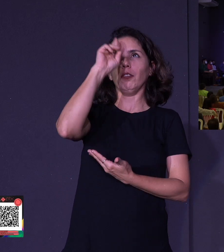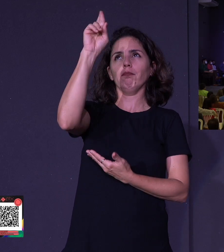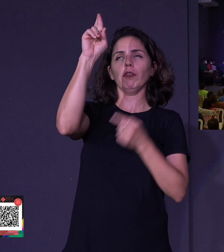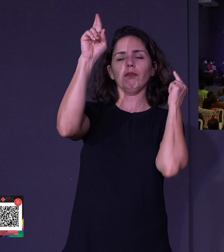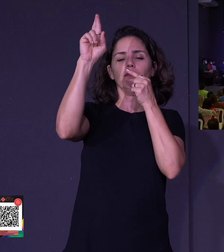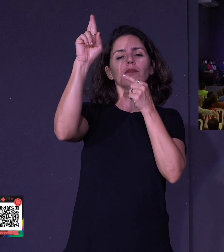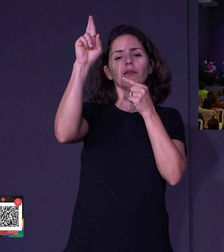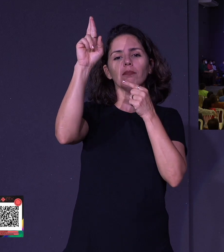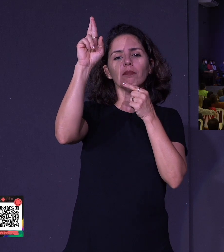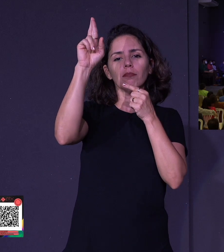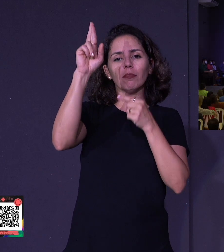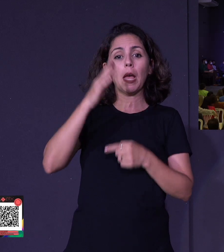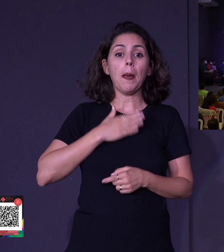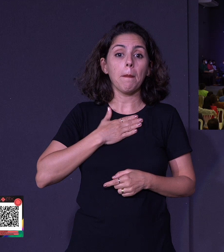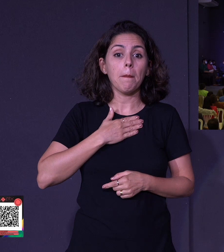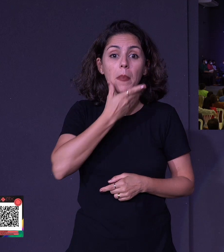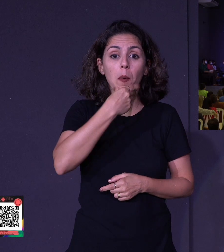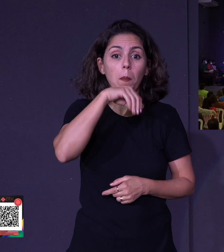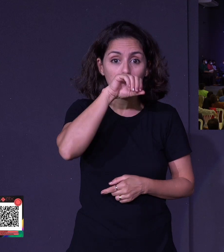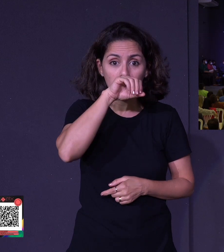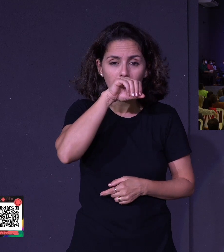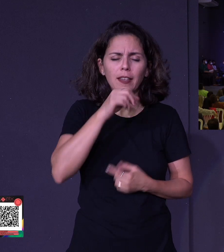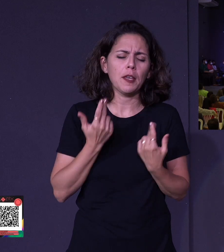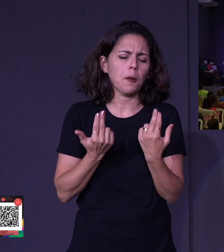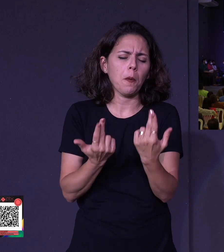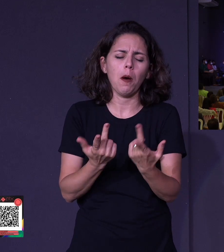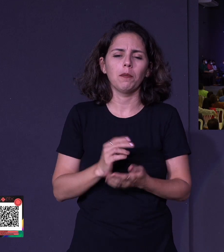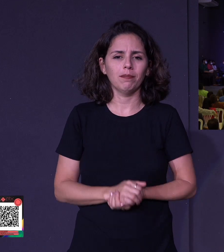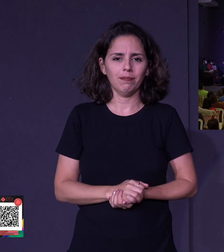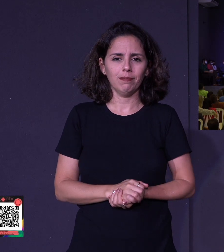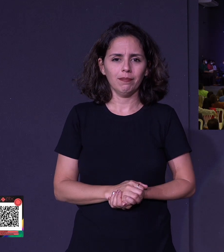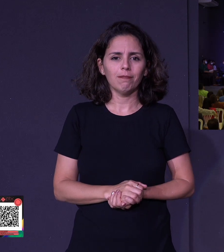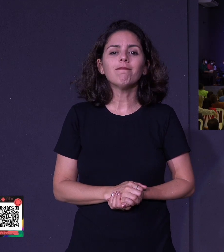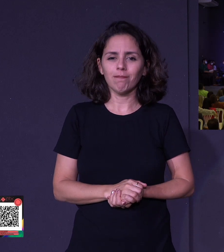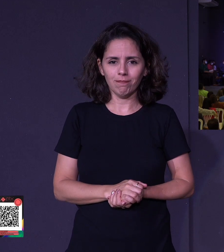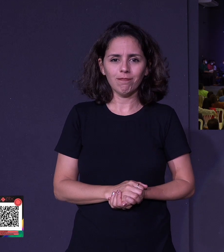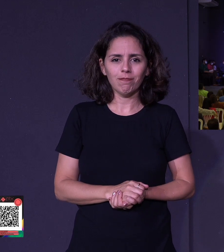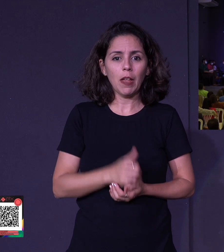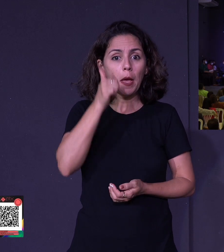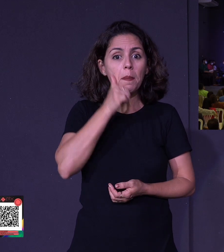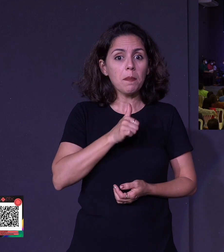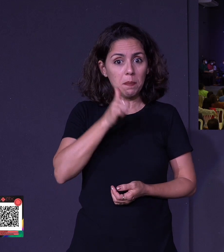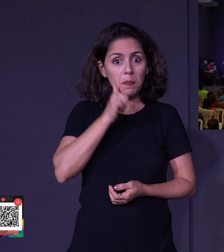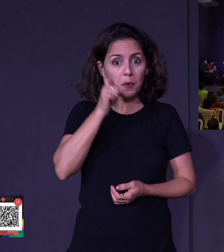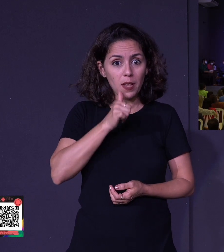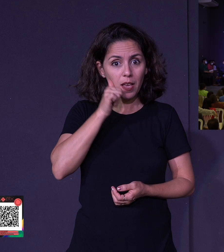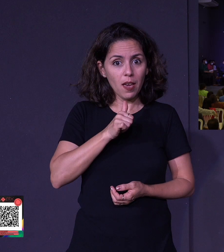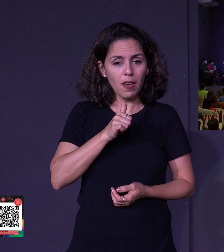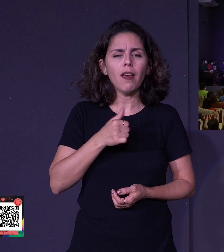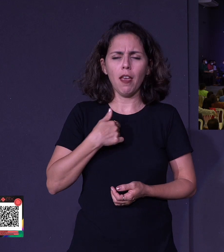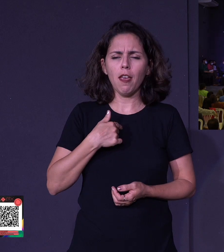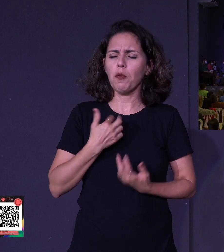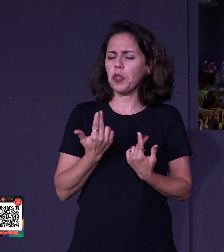Eu serei um homem de Deus como meu pai. Eu serei uma mulher de Deus como a minha